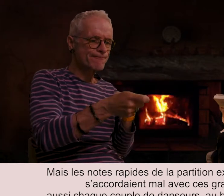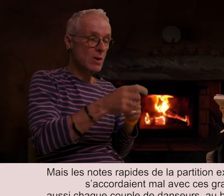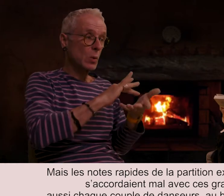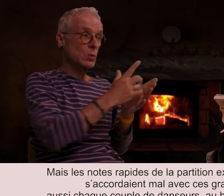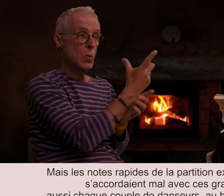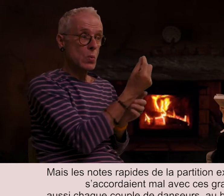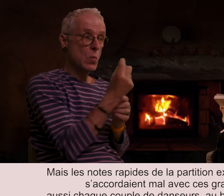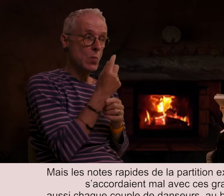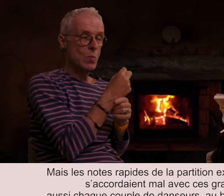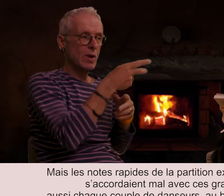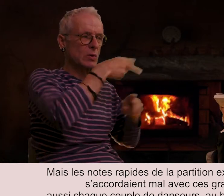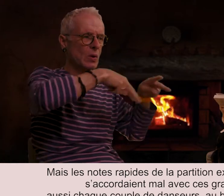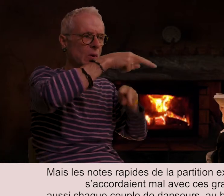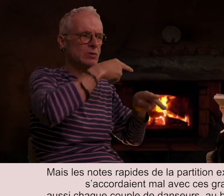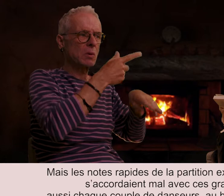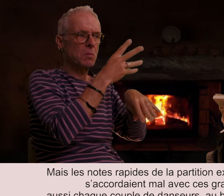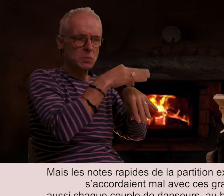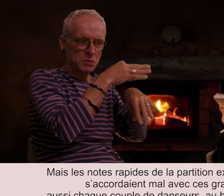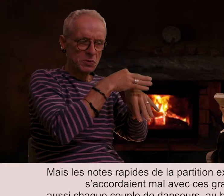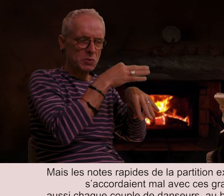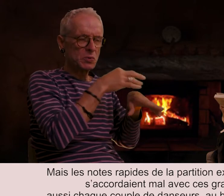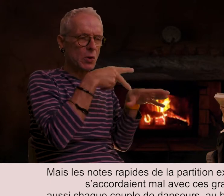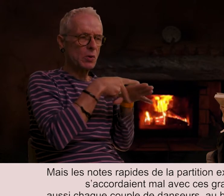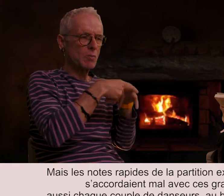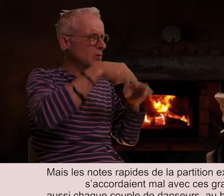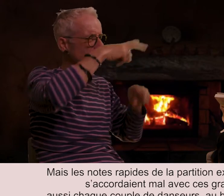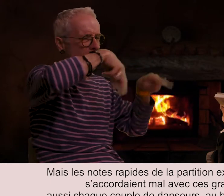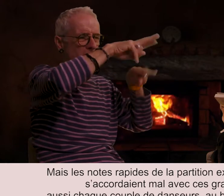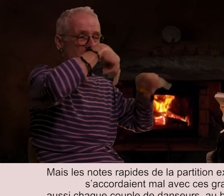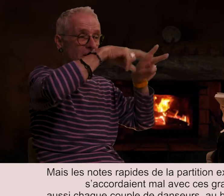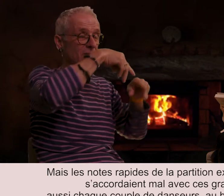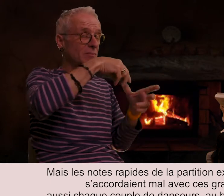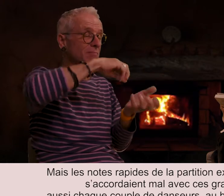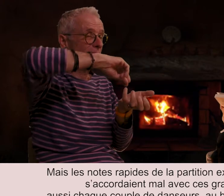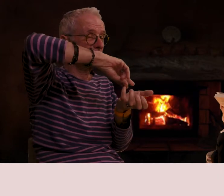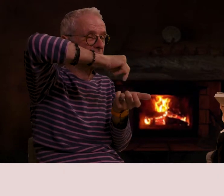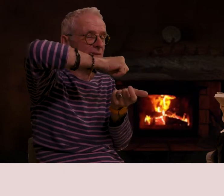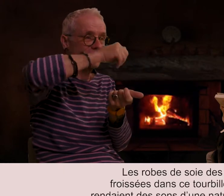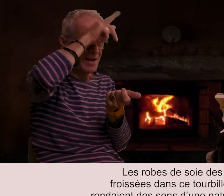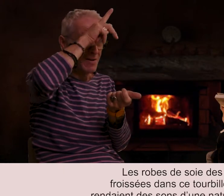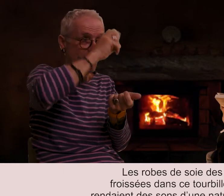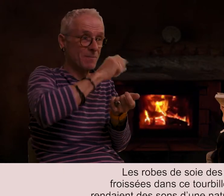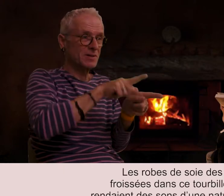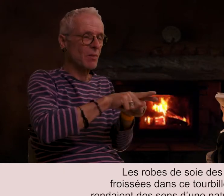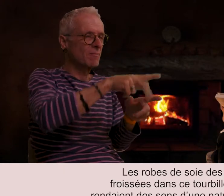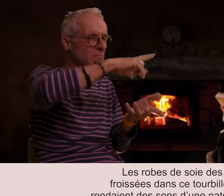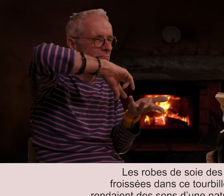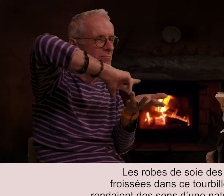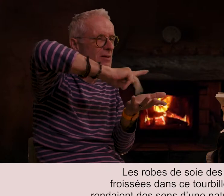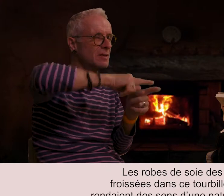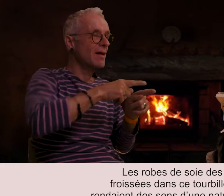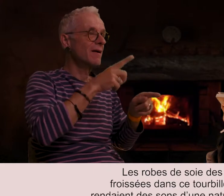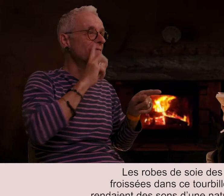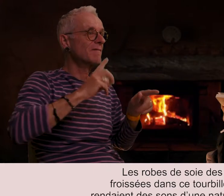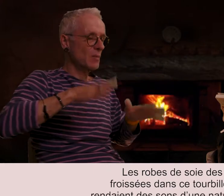chaque couple de danseurs au bout de quelques minutes se mit à pirouetter comme une toupie d'Allemagne. Les robes de soie des femmes